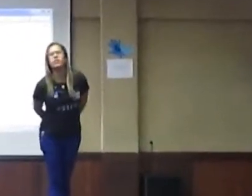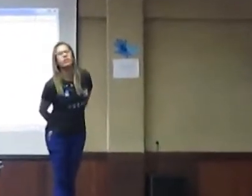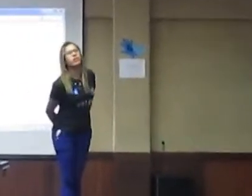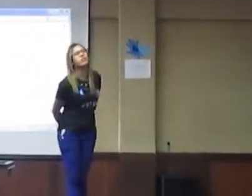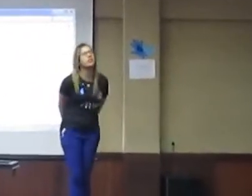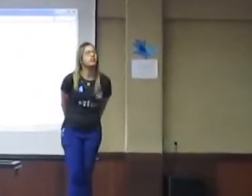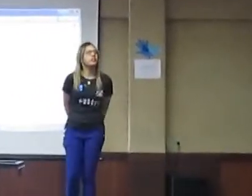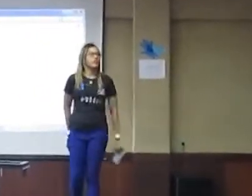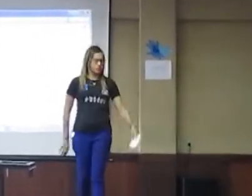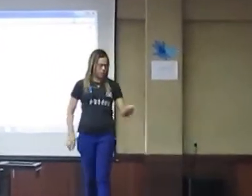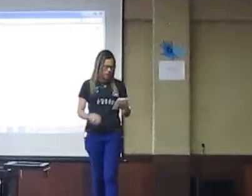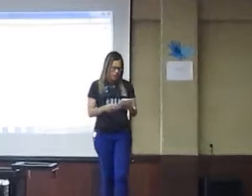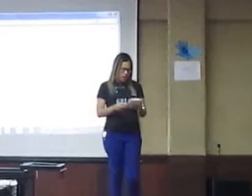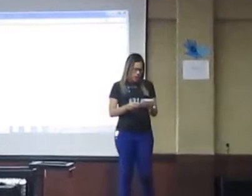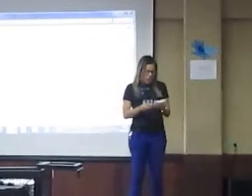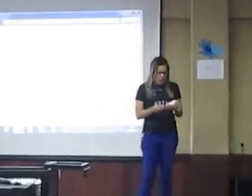vocês?